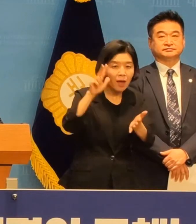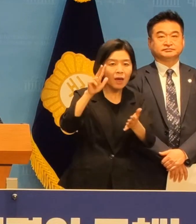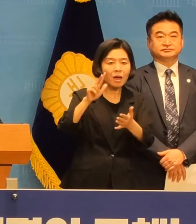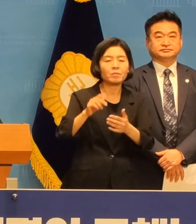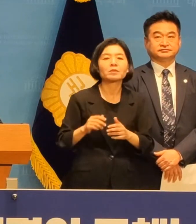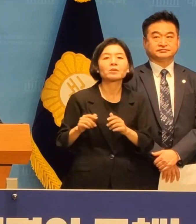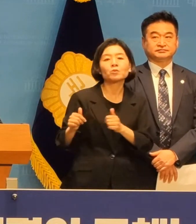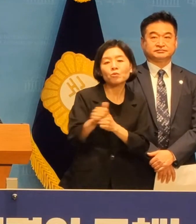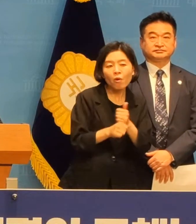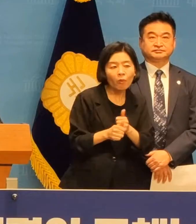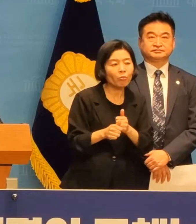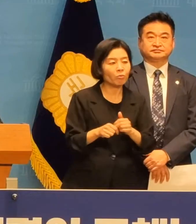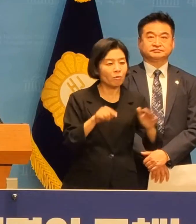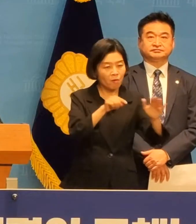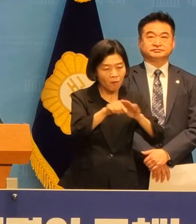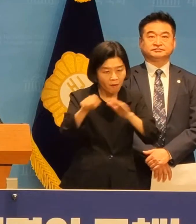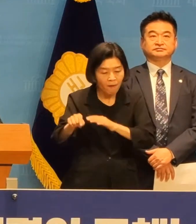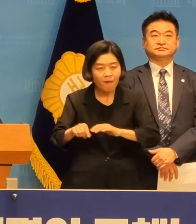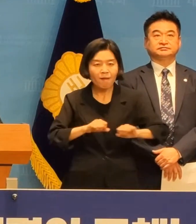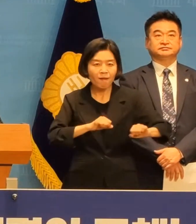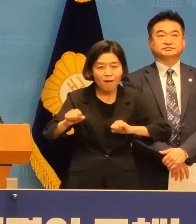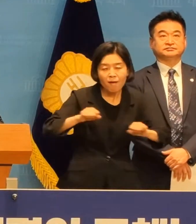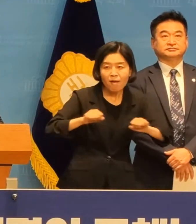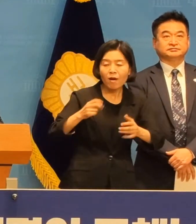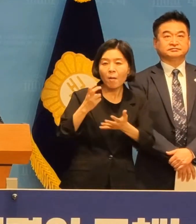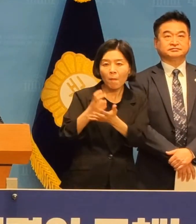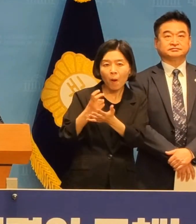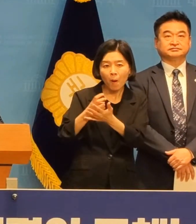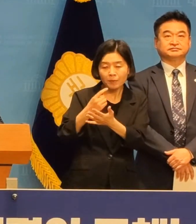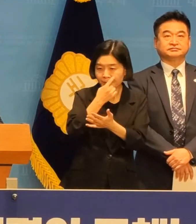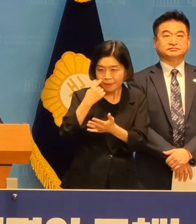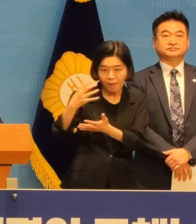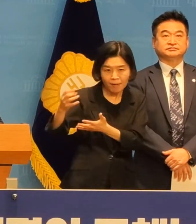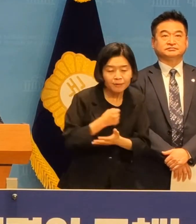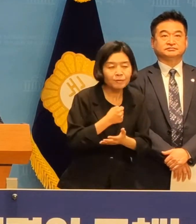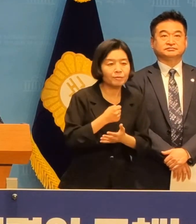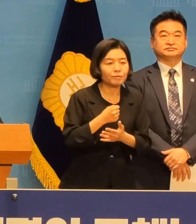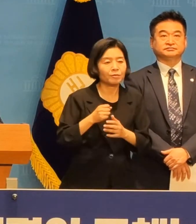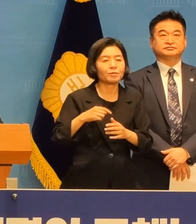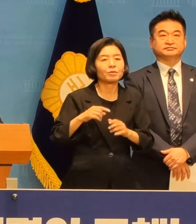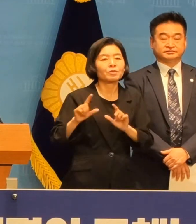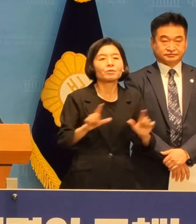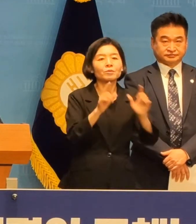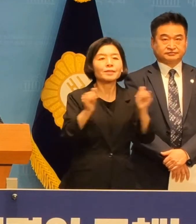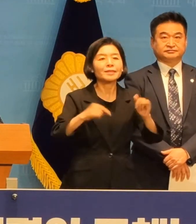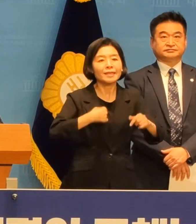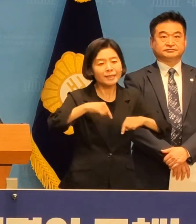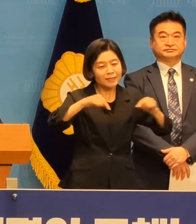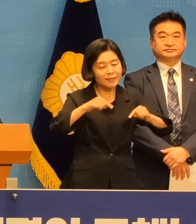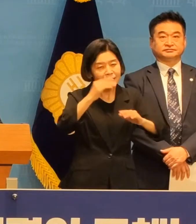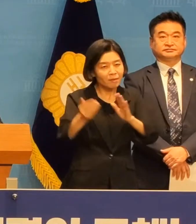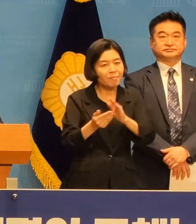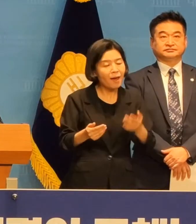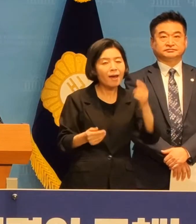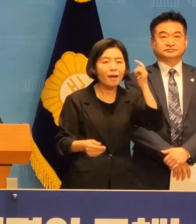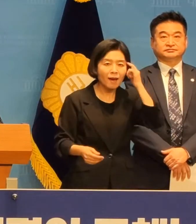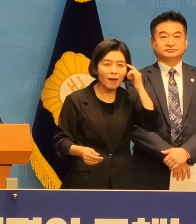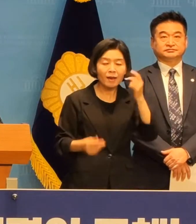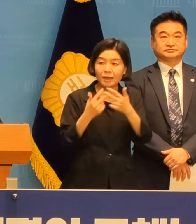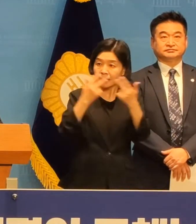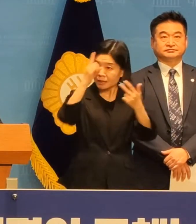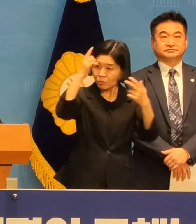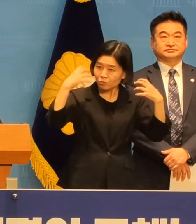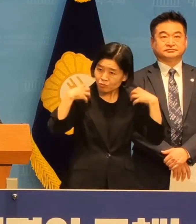위원들은 현장에서 더욱더 법에 의한 근거로서 주민자치를 실현할 수 있는 그런 길이 열리지 않을까 생각됩니다. 이